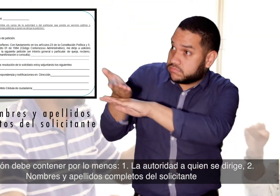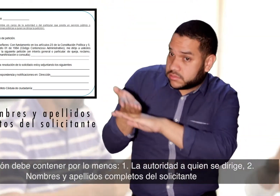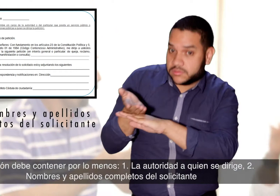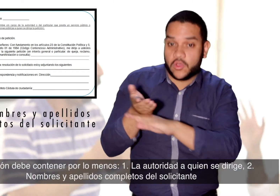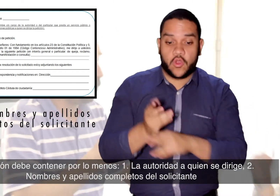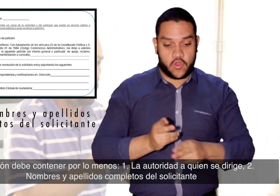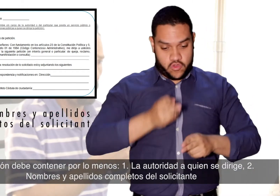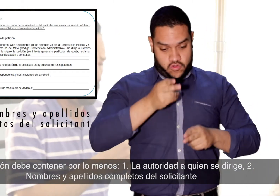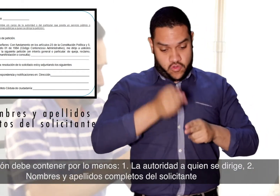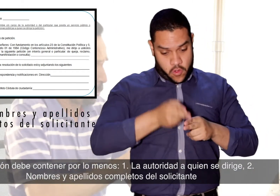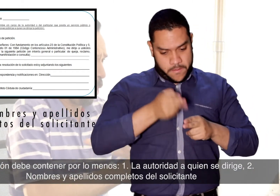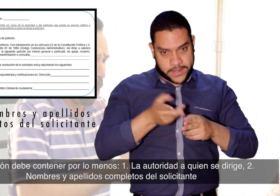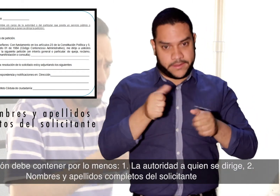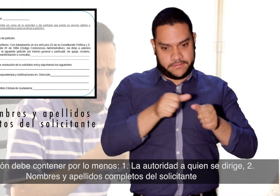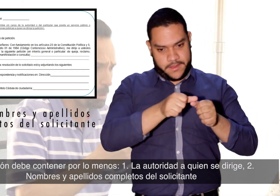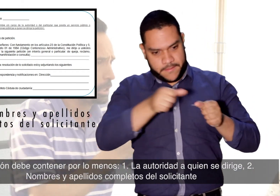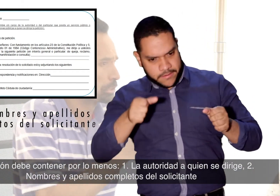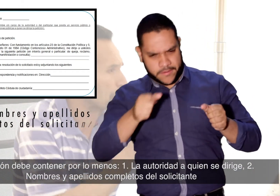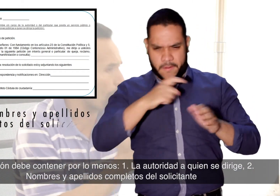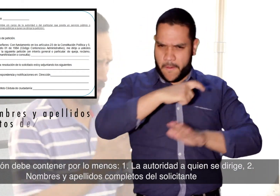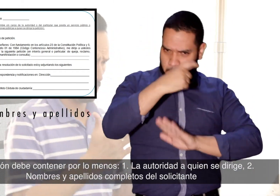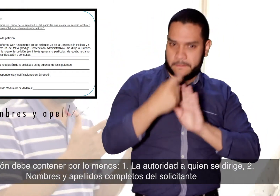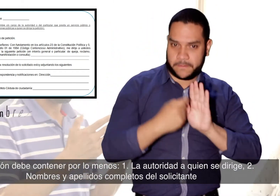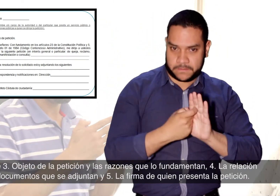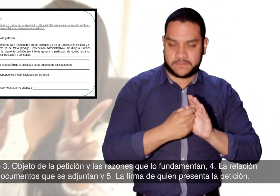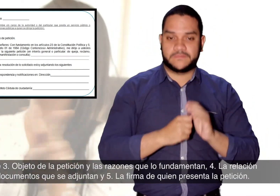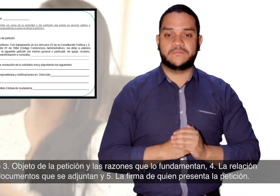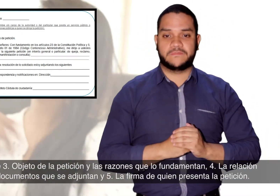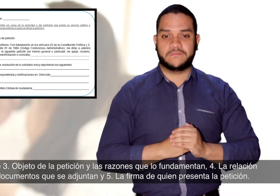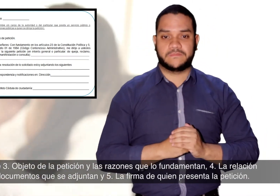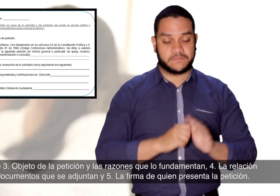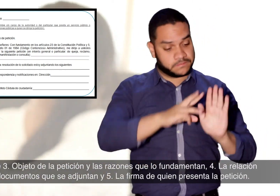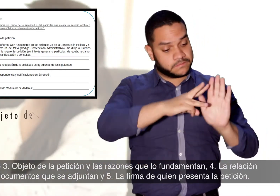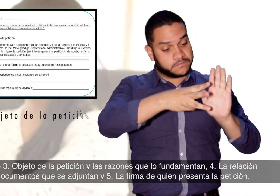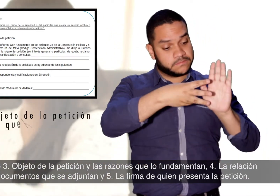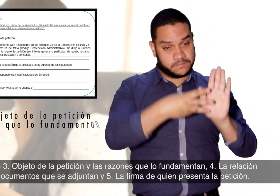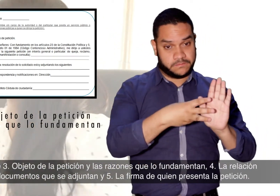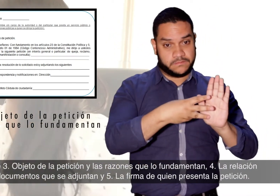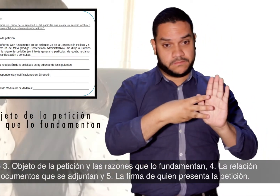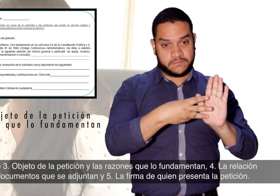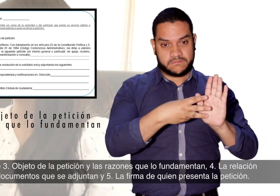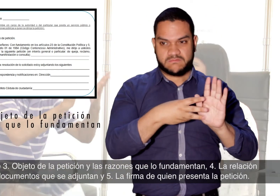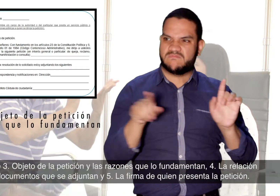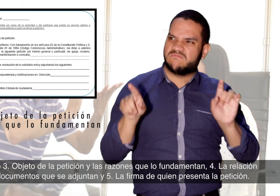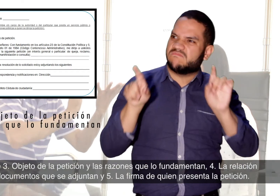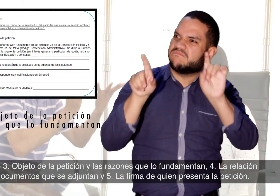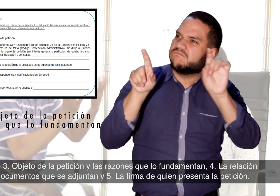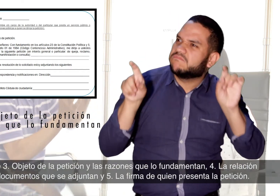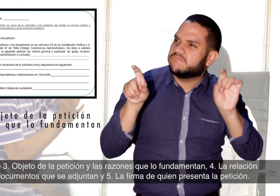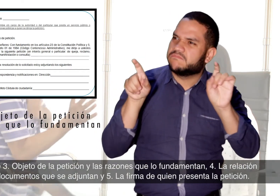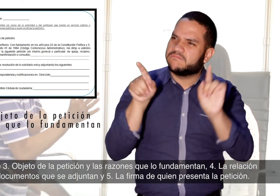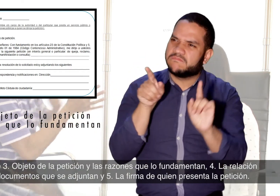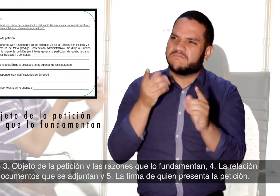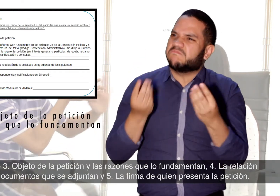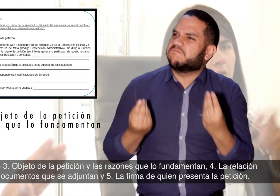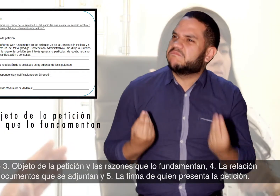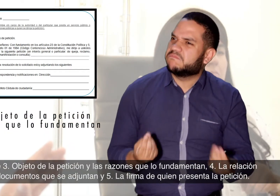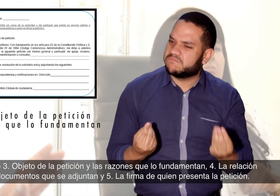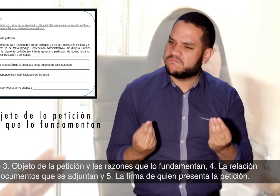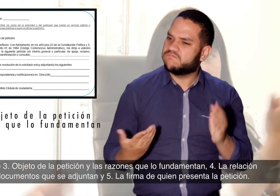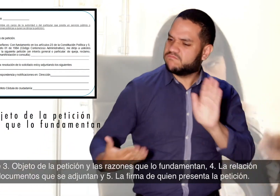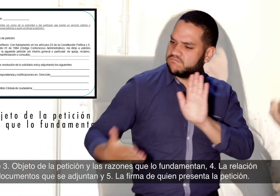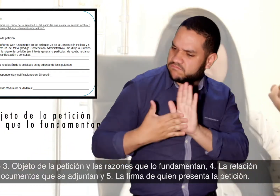Nombres y apellidos completos del solicitante. 3. Objeto de la